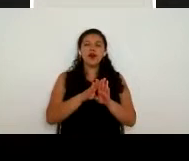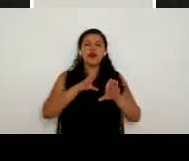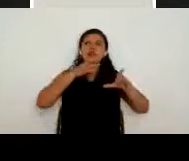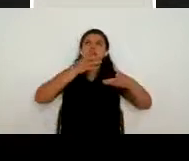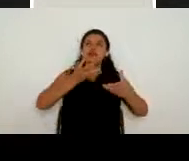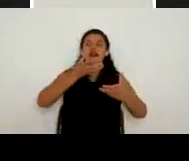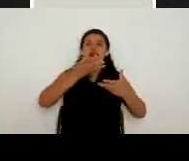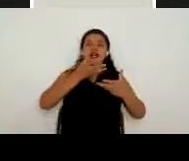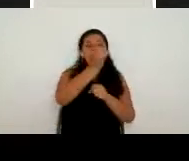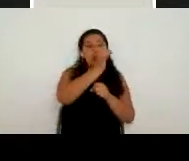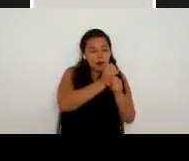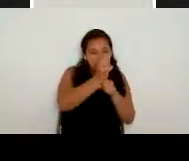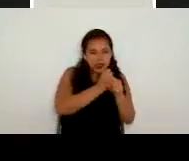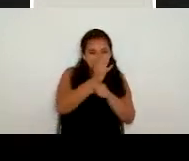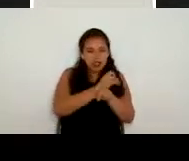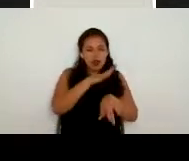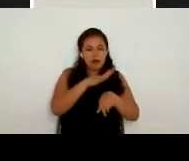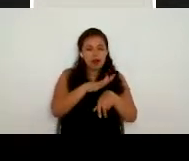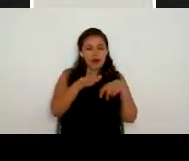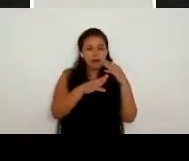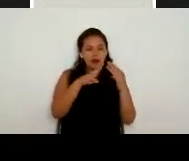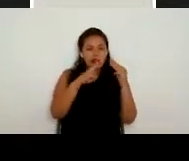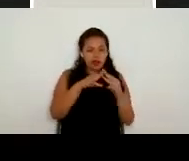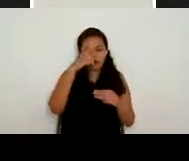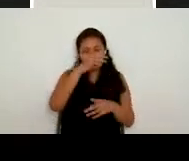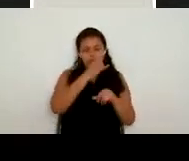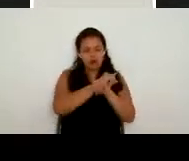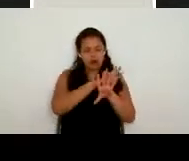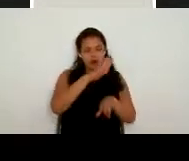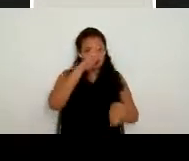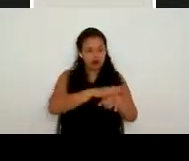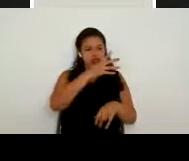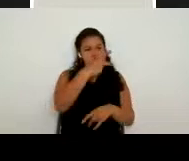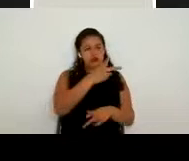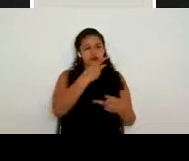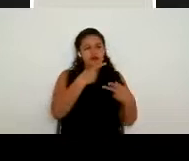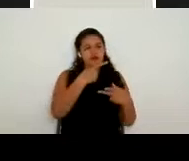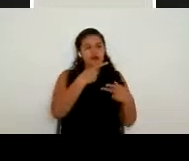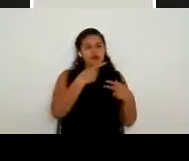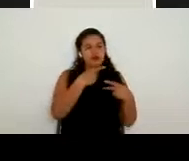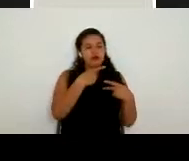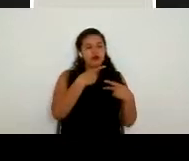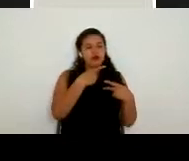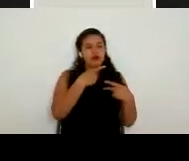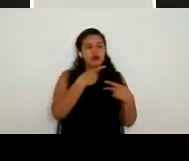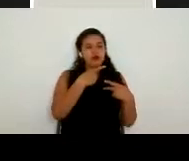investigación que nos dieran más información acerca de los indicadores del estudioso